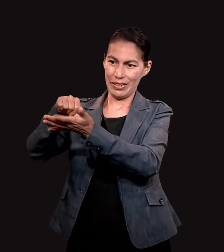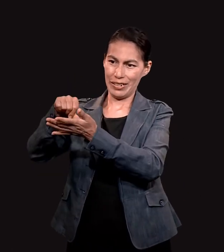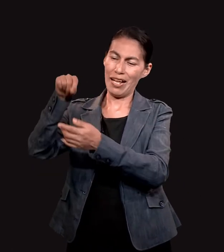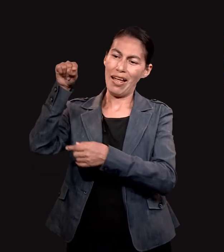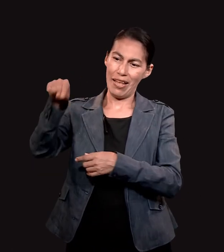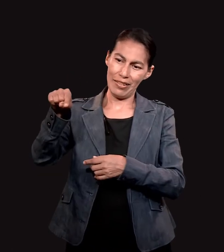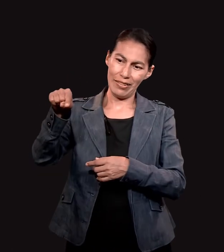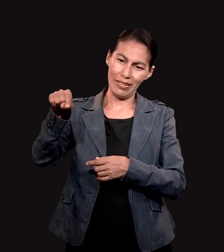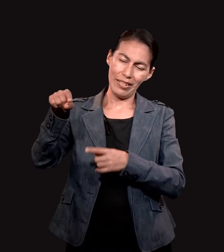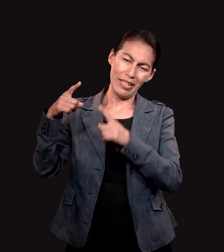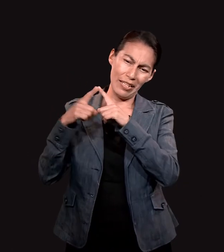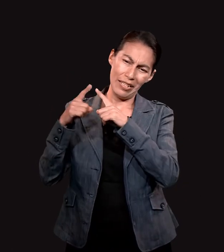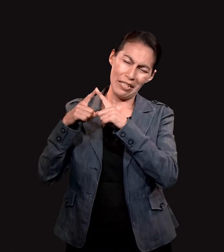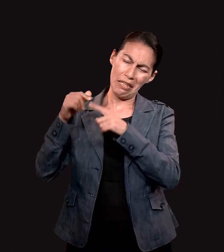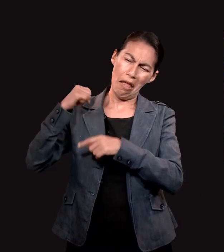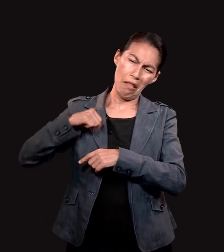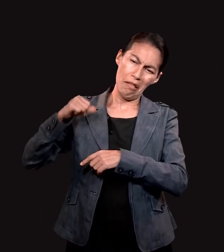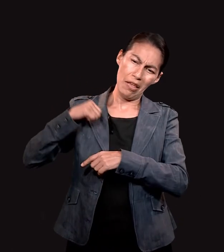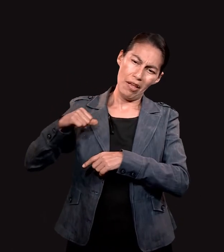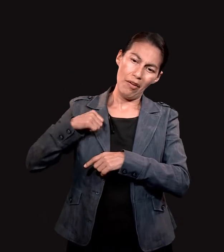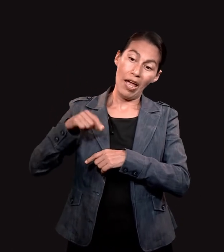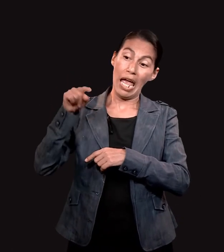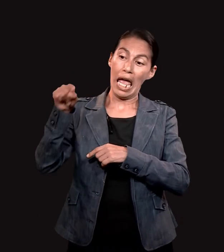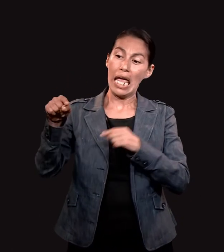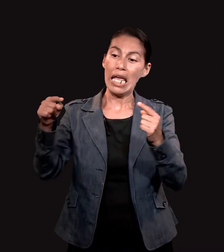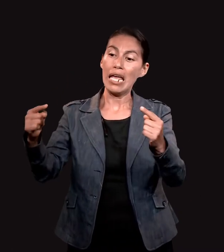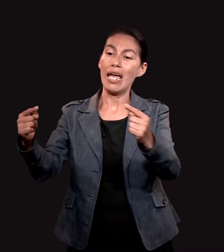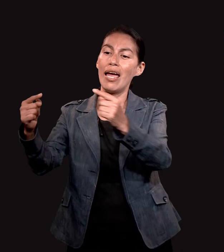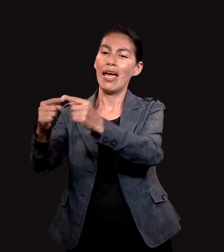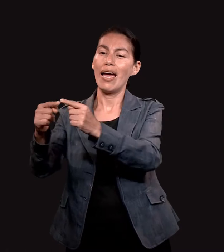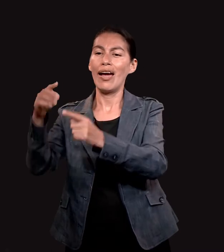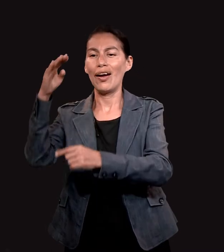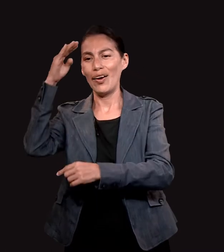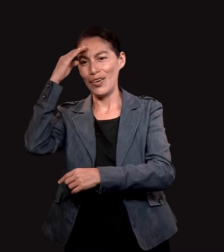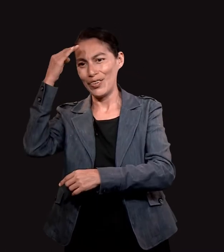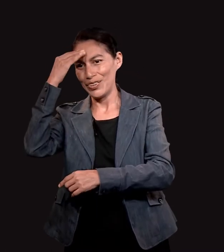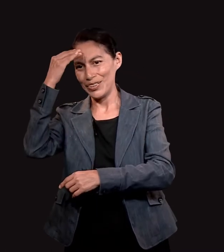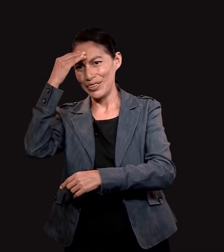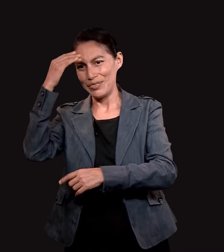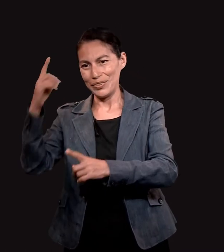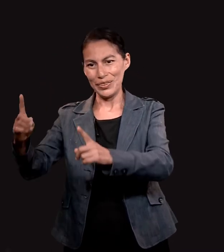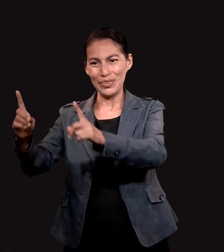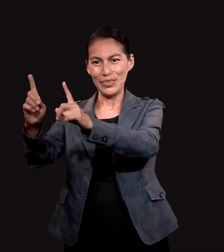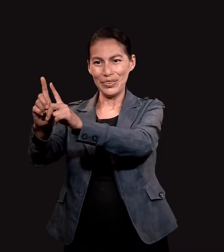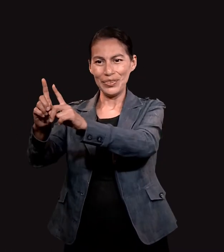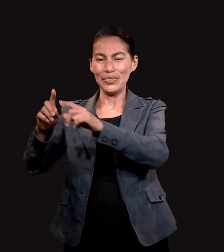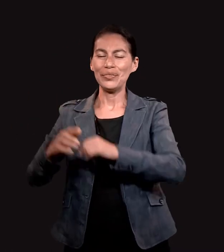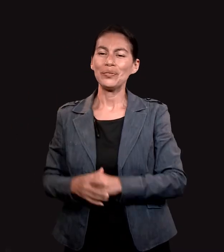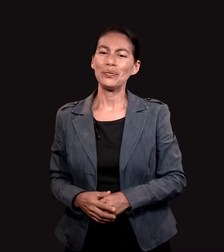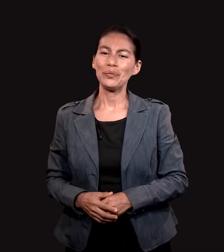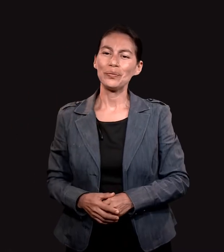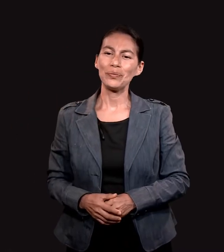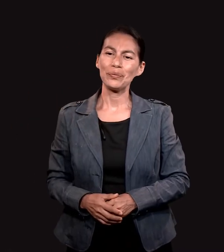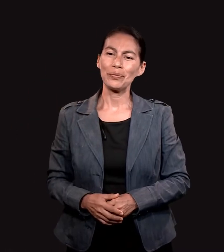Así que pues este sábado me tocó ir a mi iglesia antigua y ahí fue donde nos